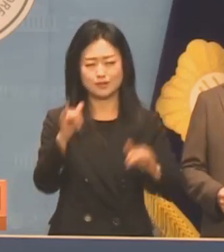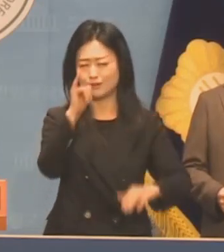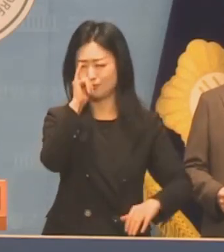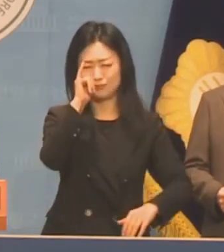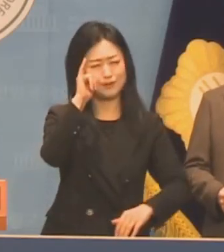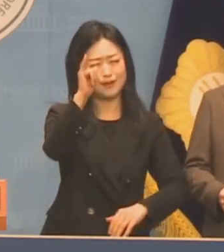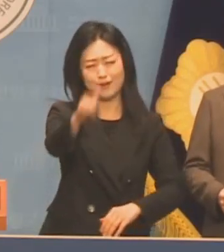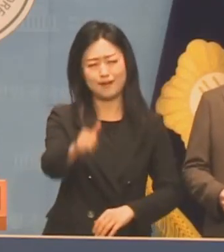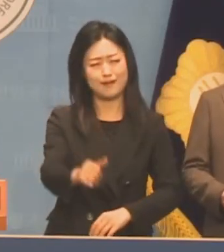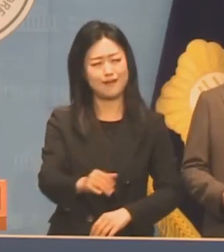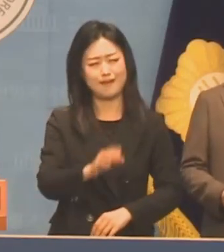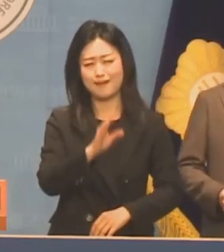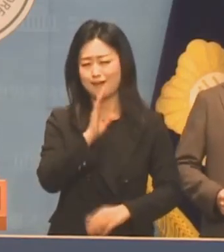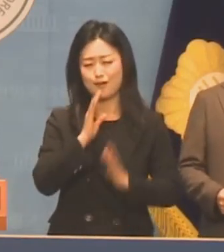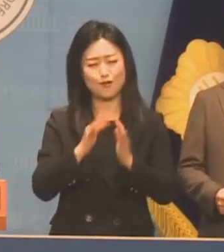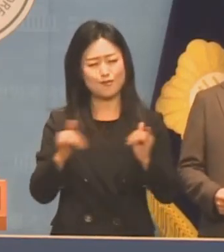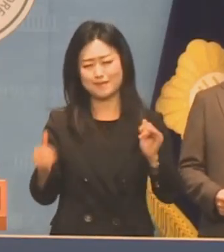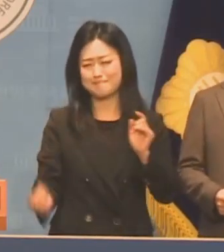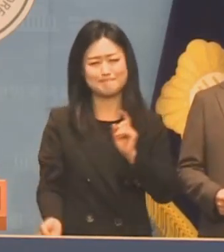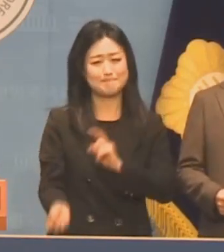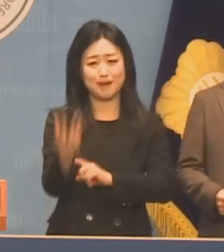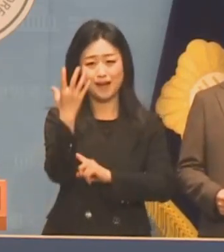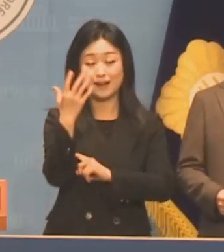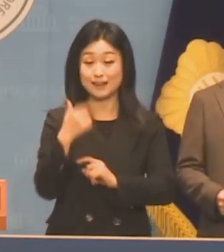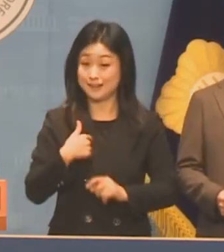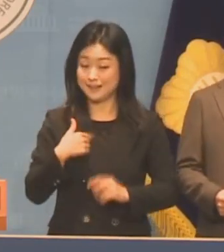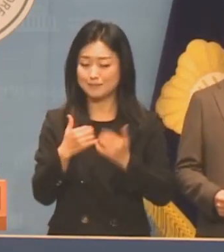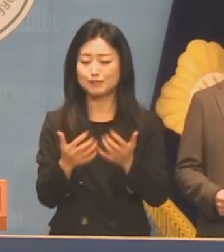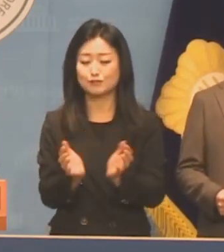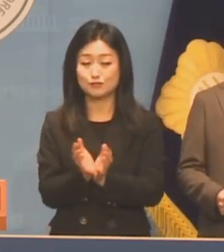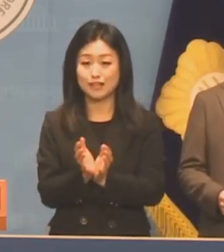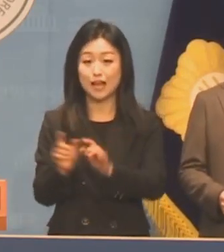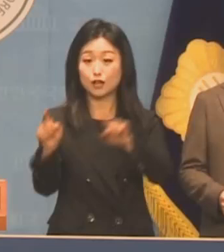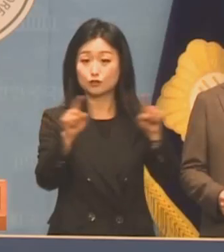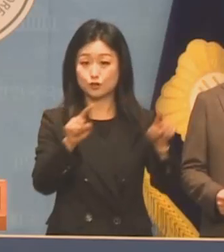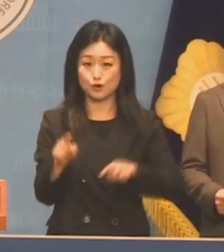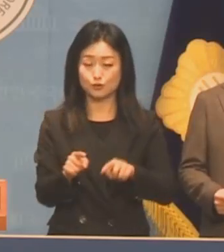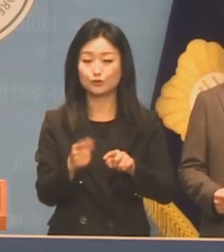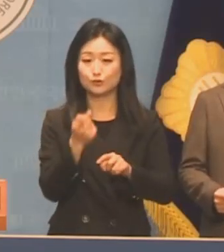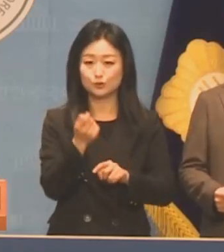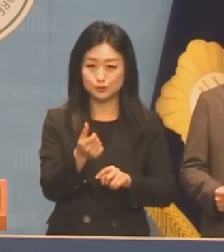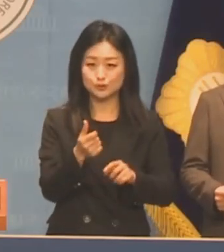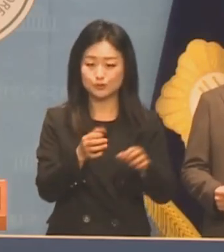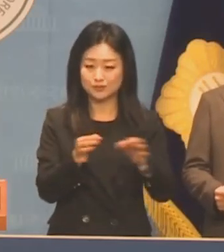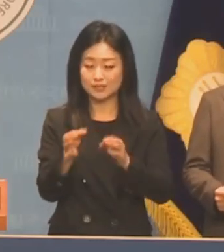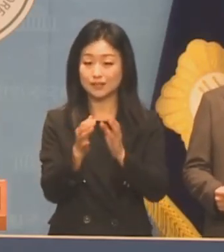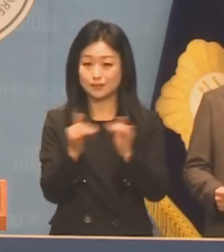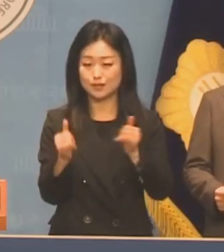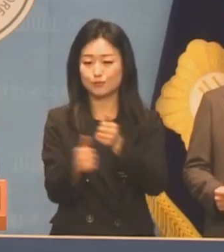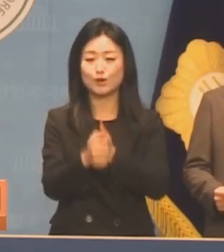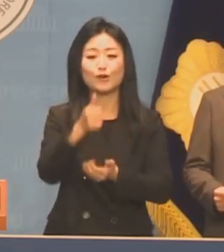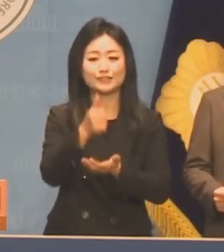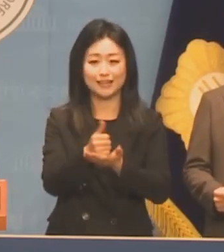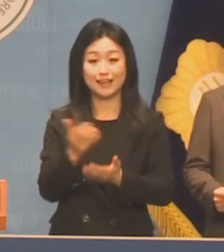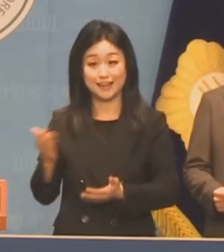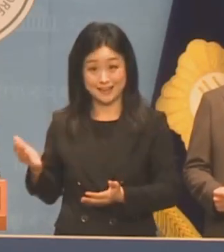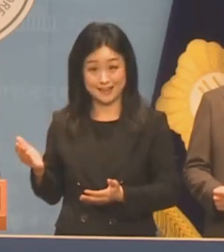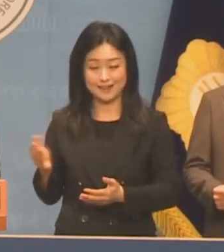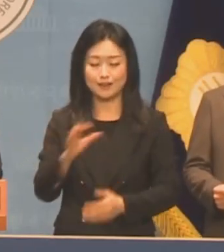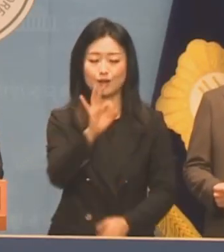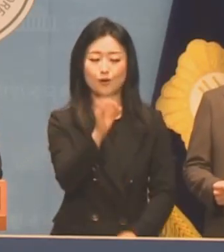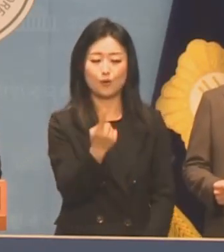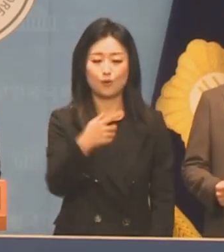승리입니다. 저는 더불어민주당 전국 소상공인위원장 오세희입니다. 감사합니다.